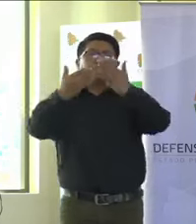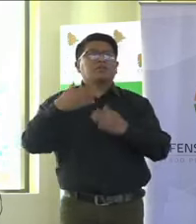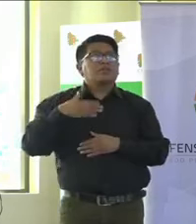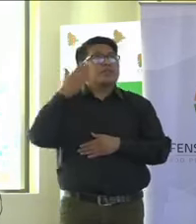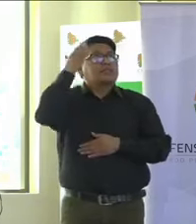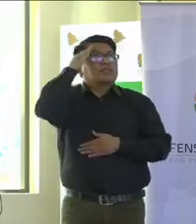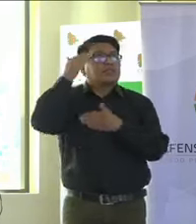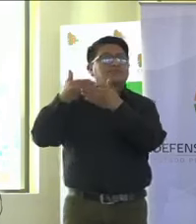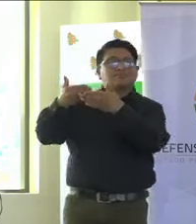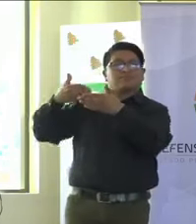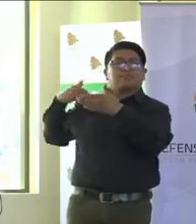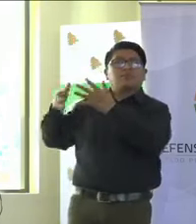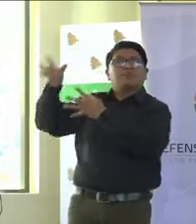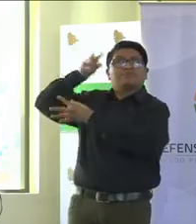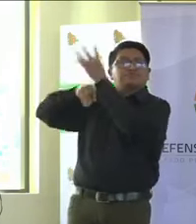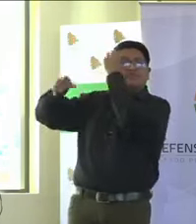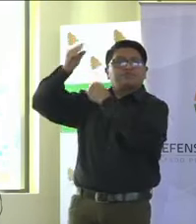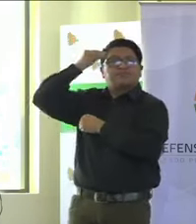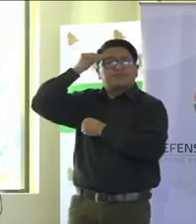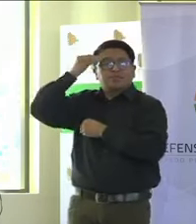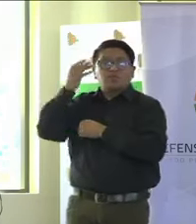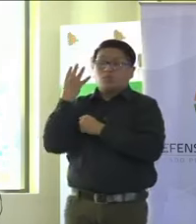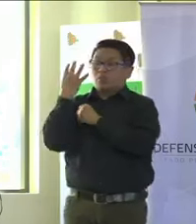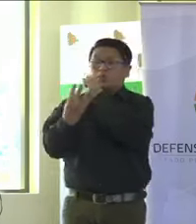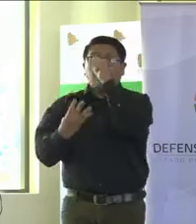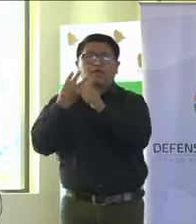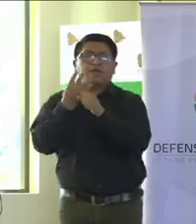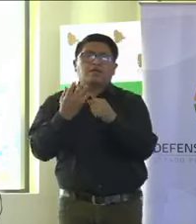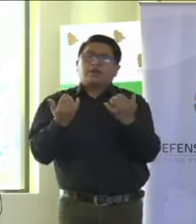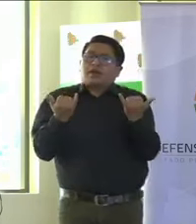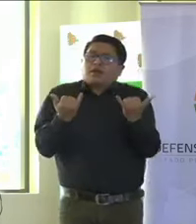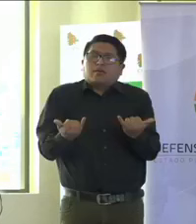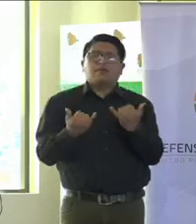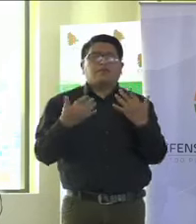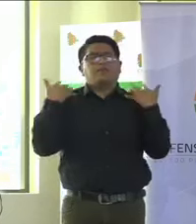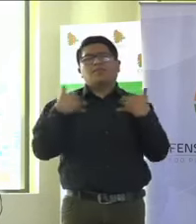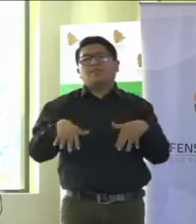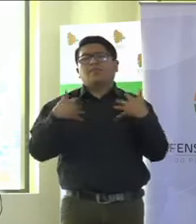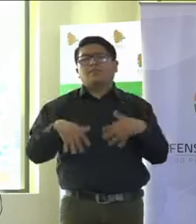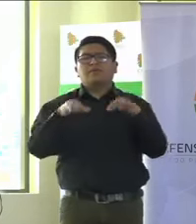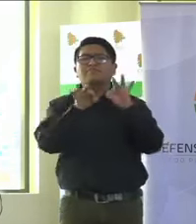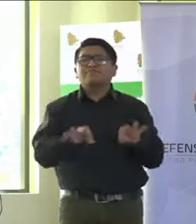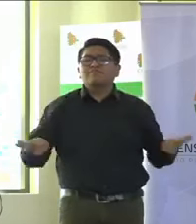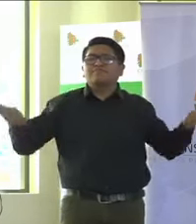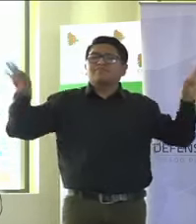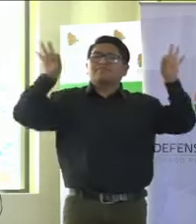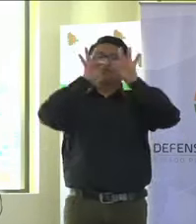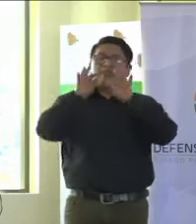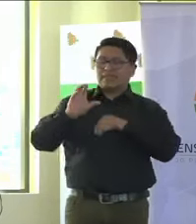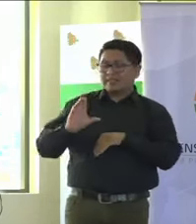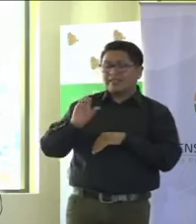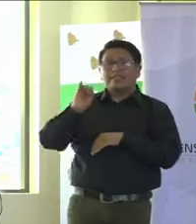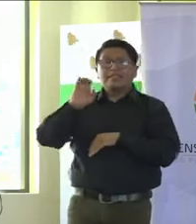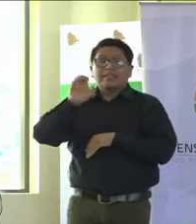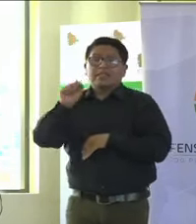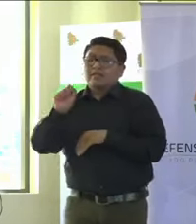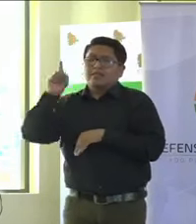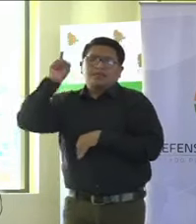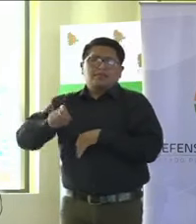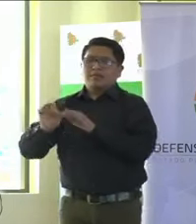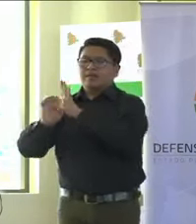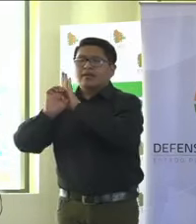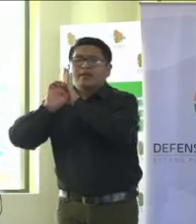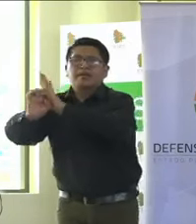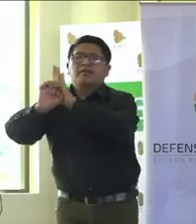4 años de aprendizaje, sin duda resultan fundamentales para que sí sea el ejemplo para